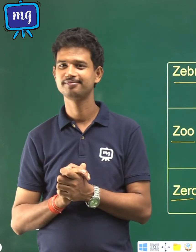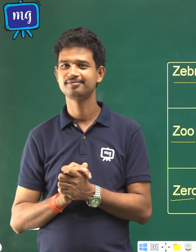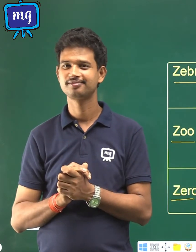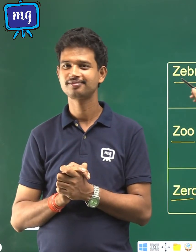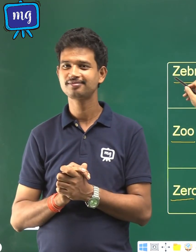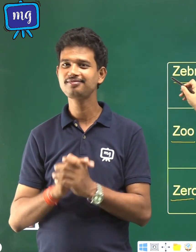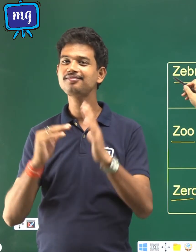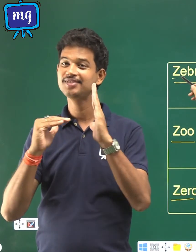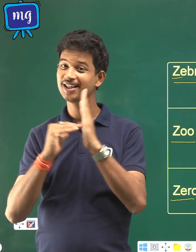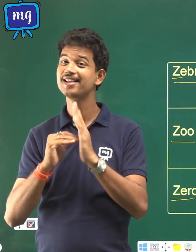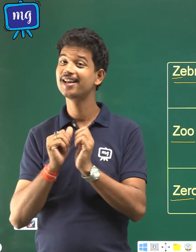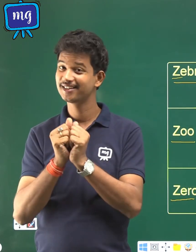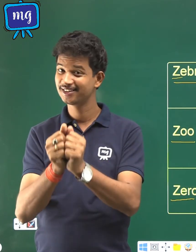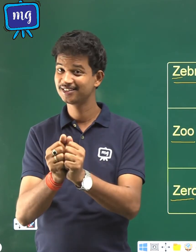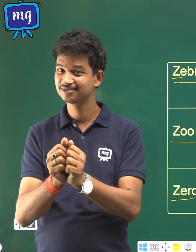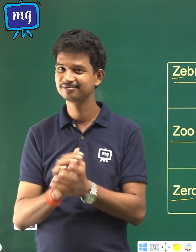Z से